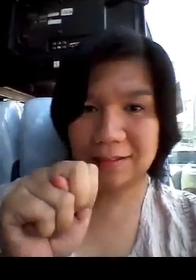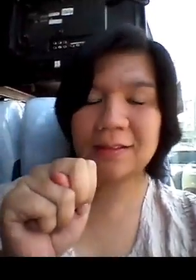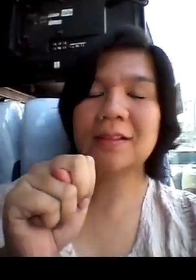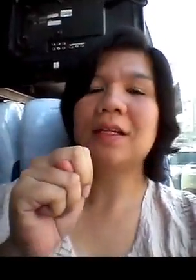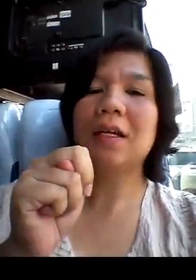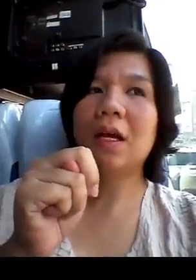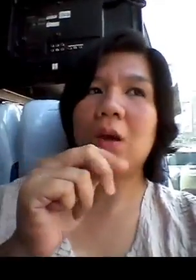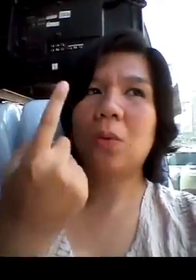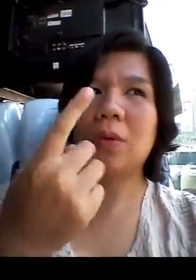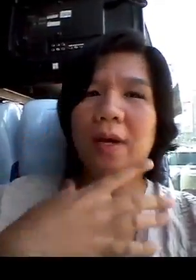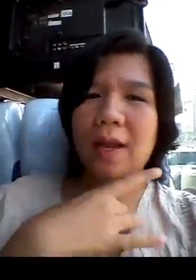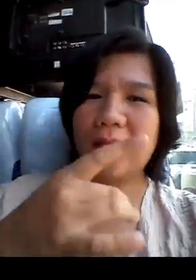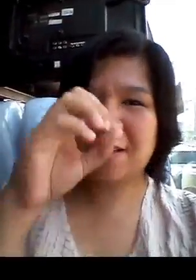inyong palaging kakampi.